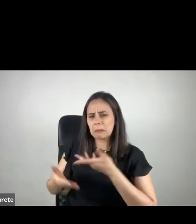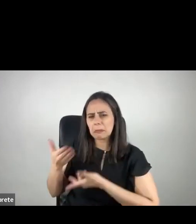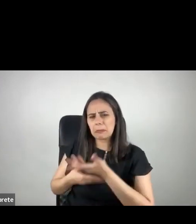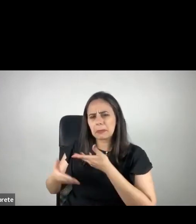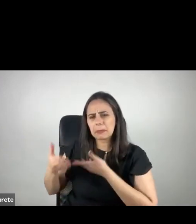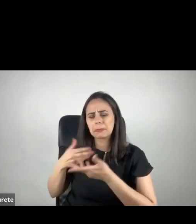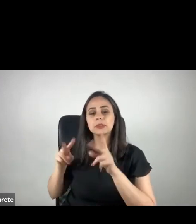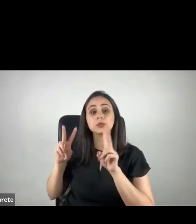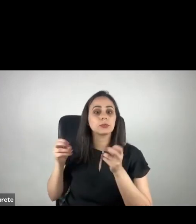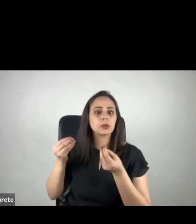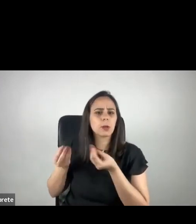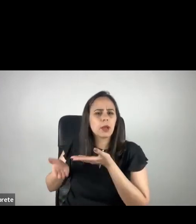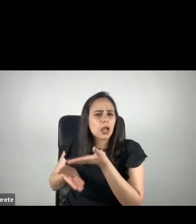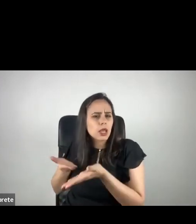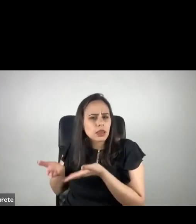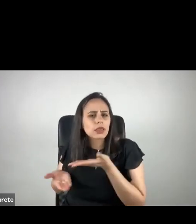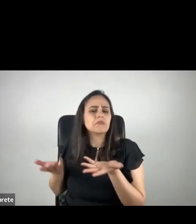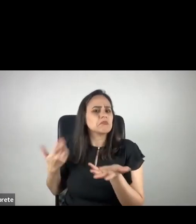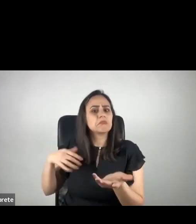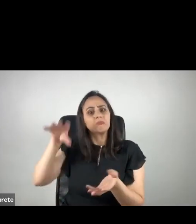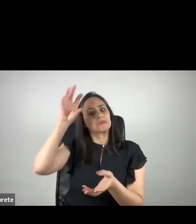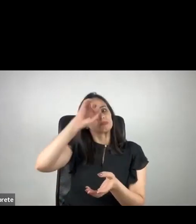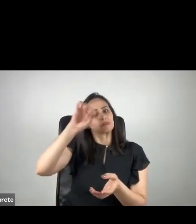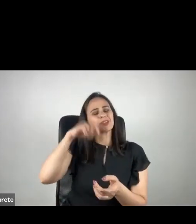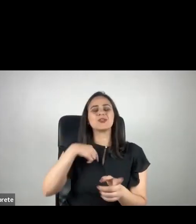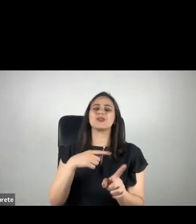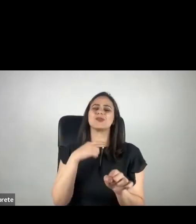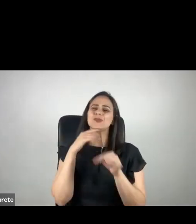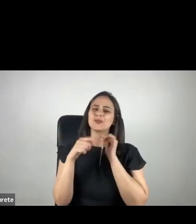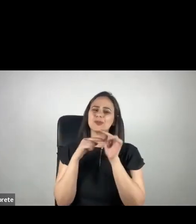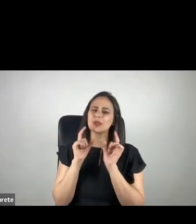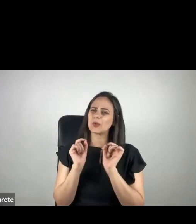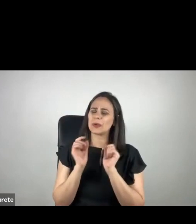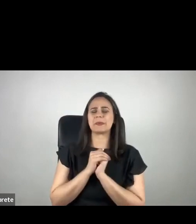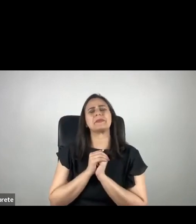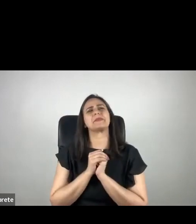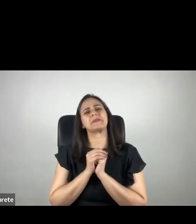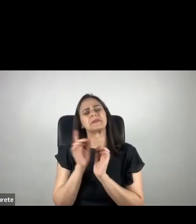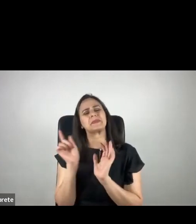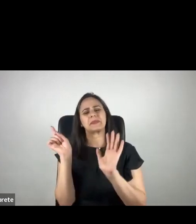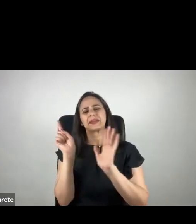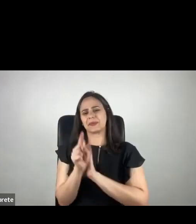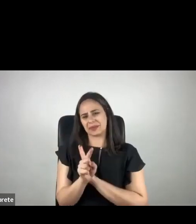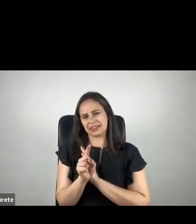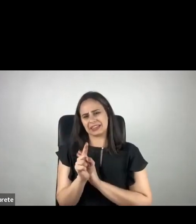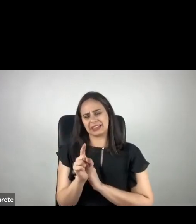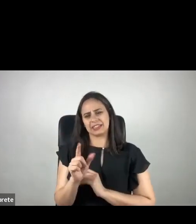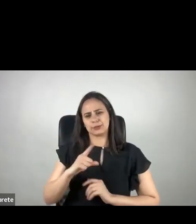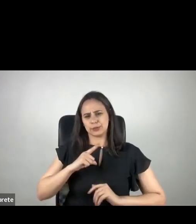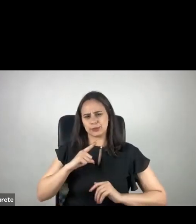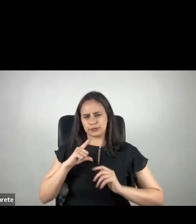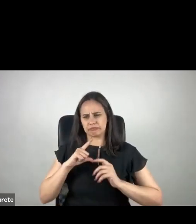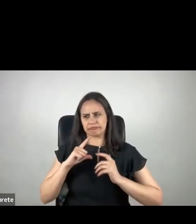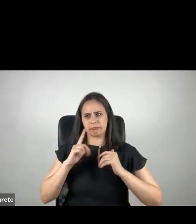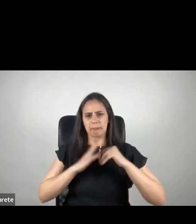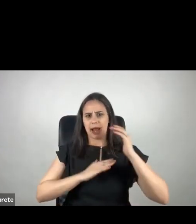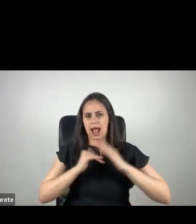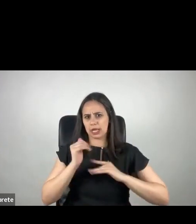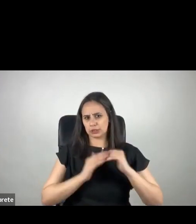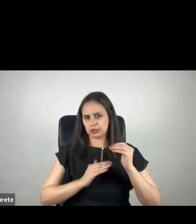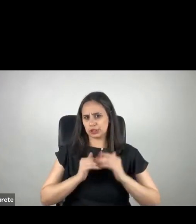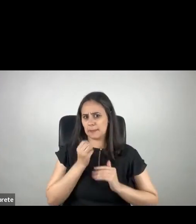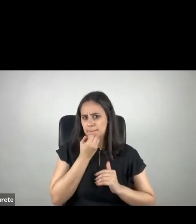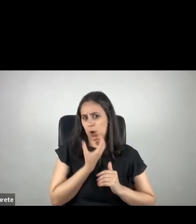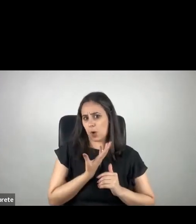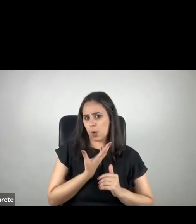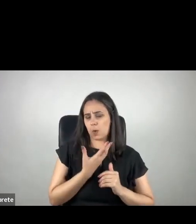pessoa. E eu fiquei com uma dúvida de tipo, existe umas boas práticas sobre leitura labial para a